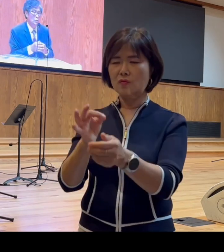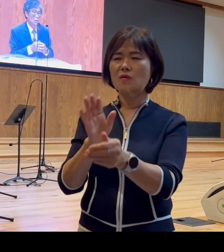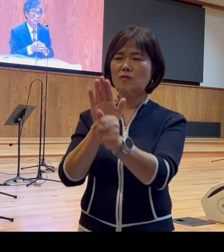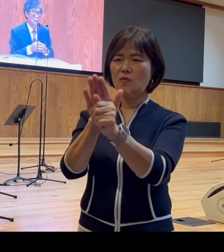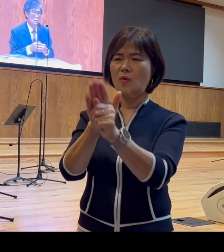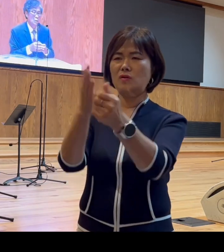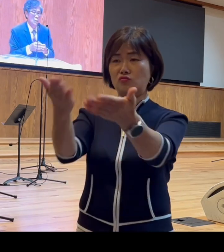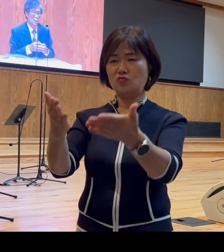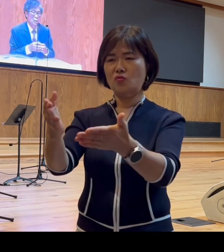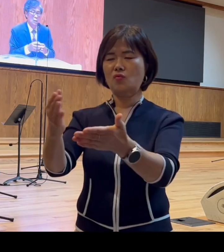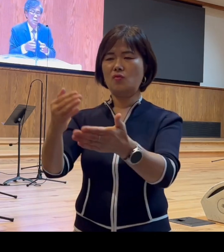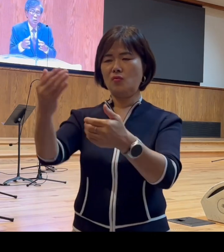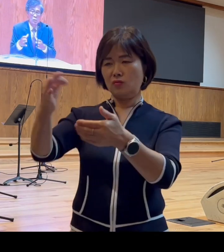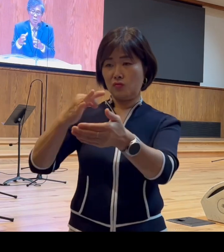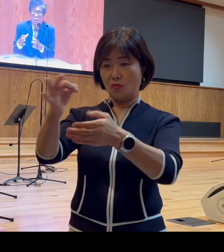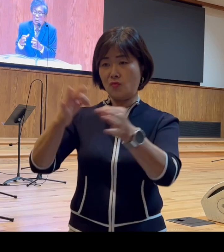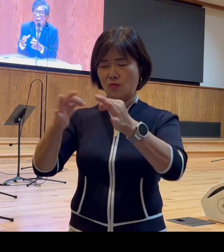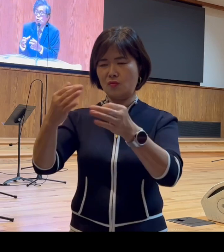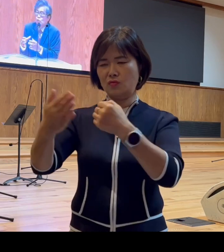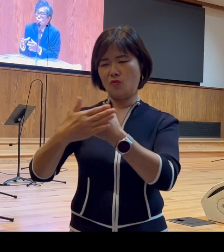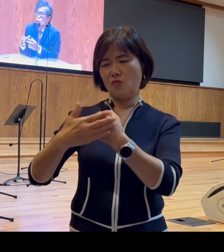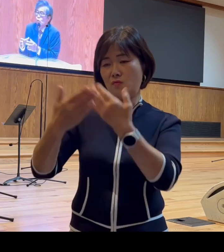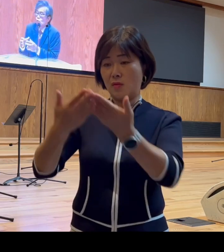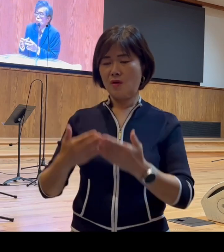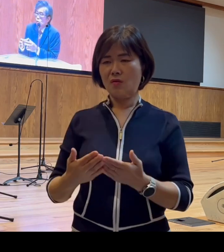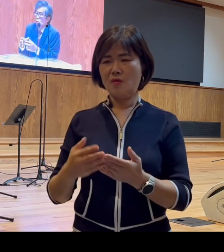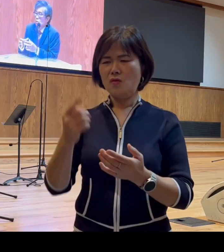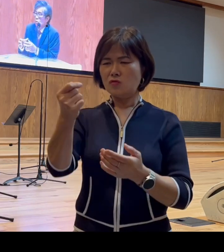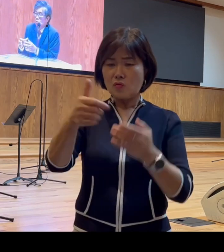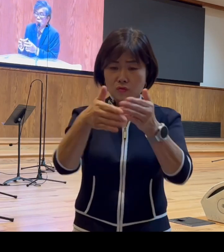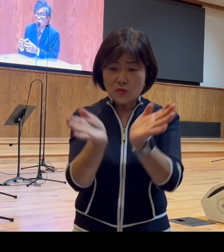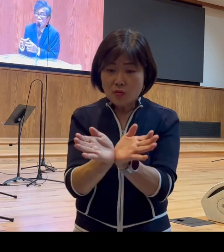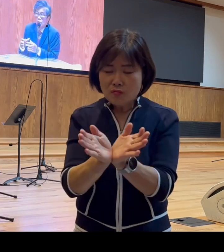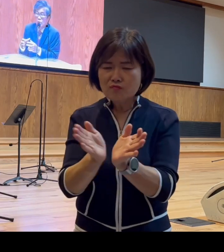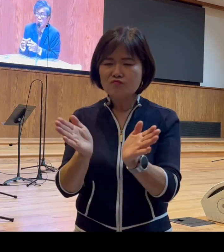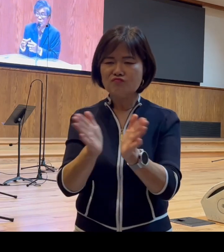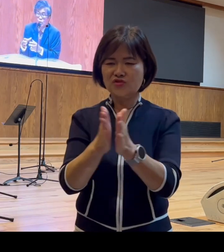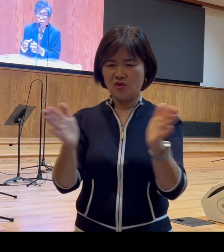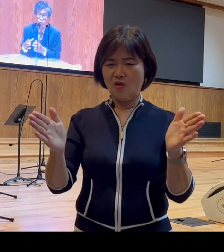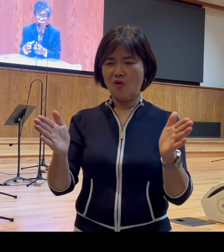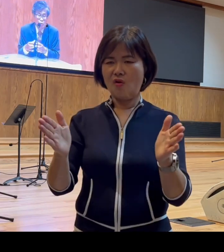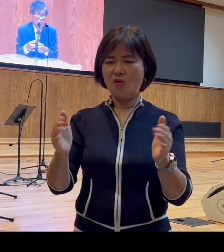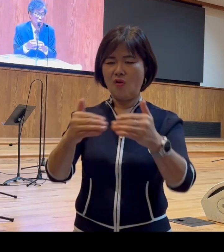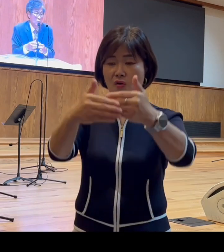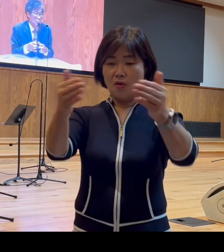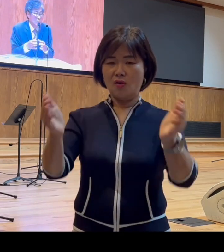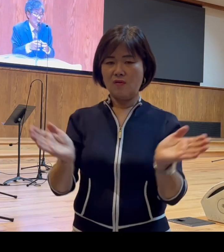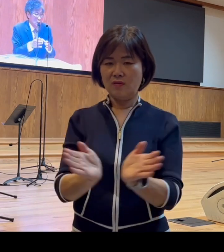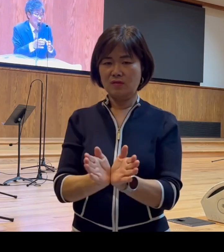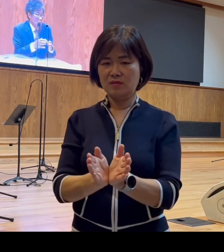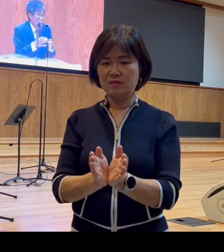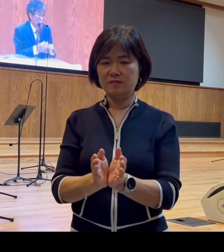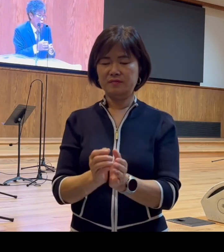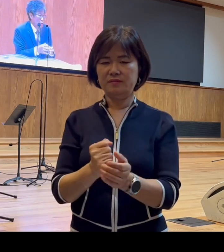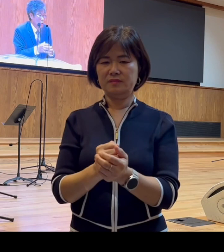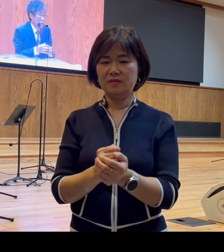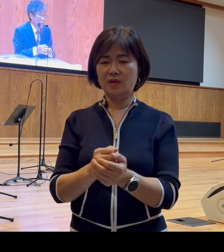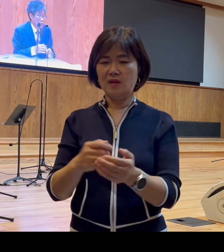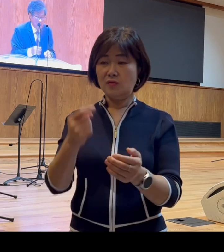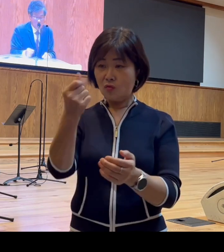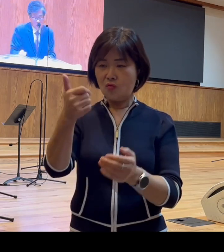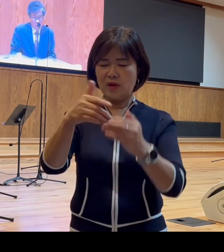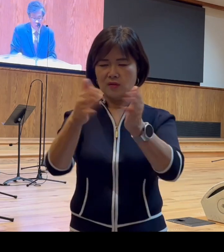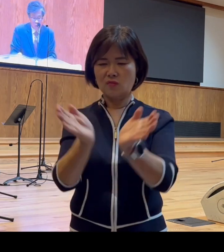만드는 건 쉽지 않을 거예요. 그래서 이렇게 작은 그룹, 소그룹부터, 여러분 교회 소그룹 뭐라고 그러나요?